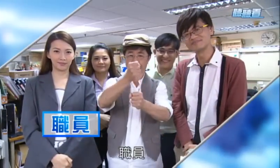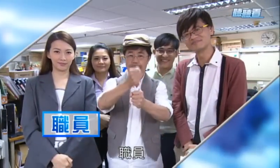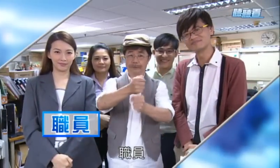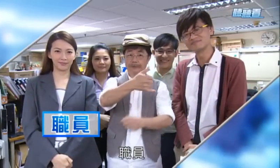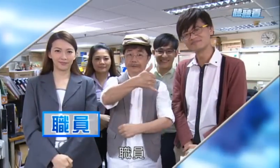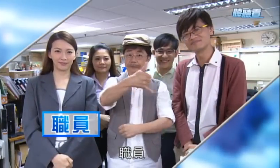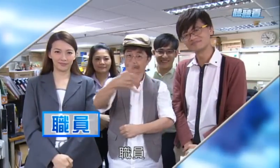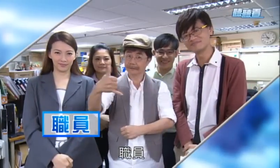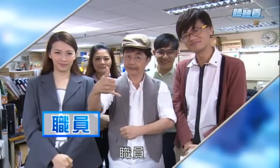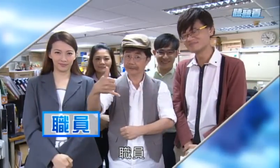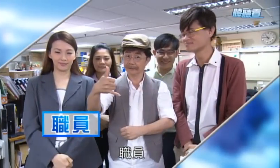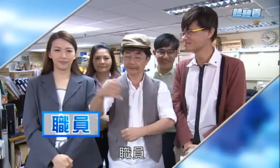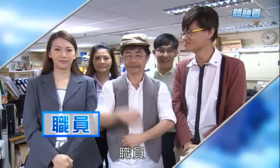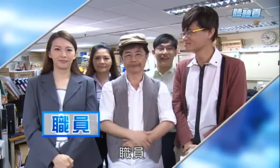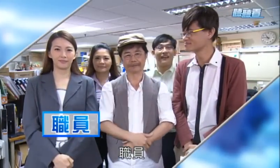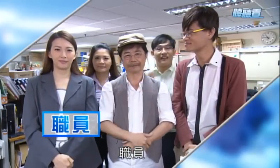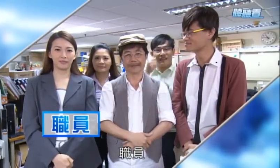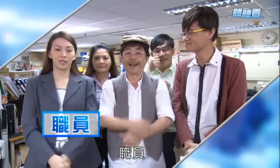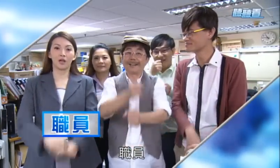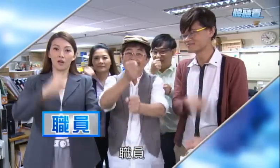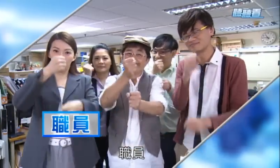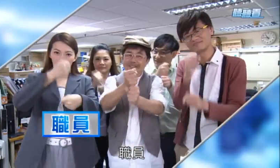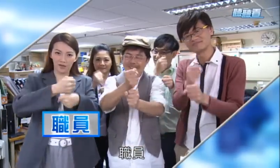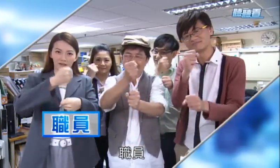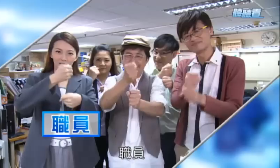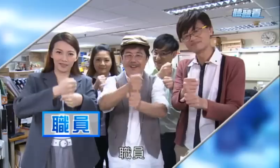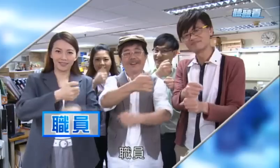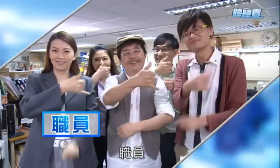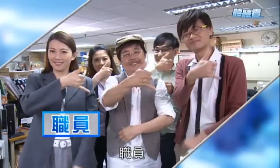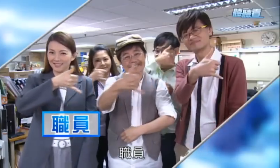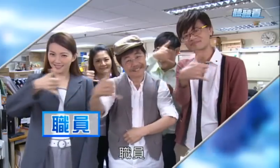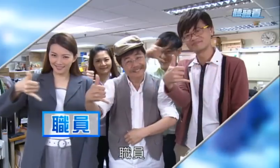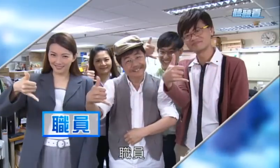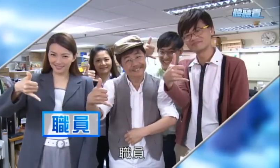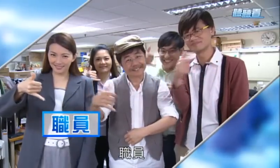职员， 职员，